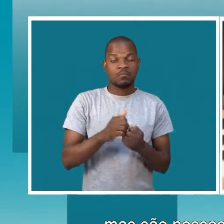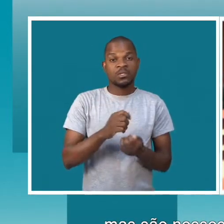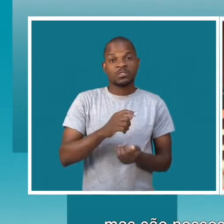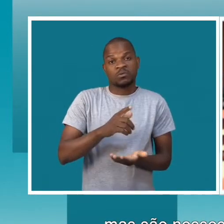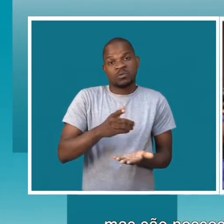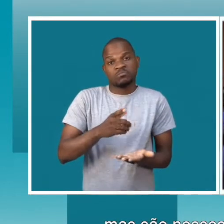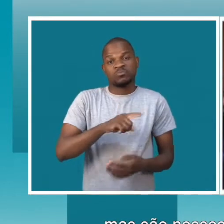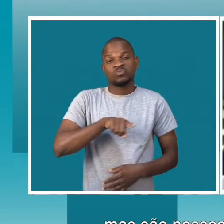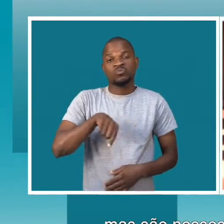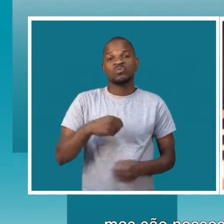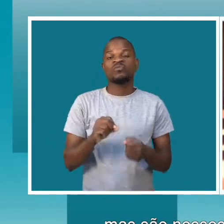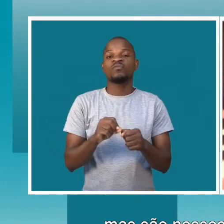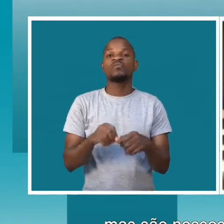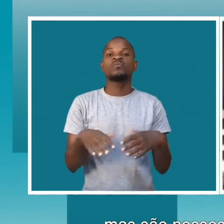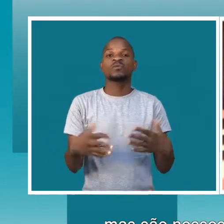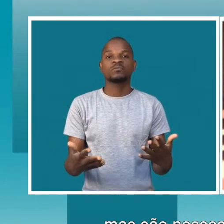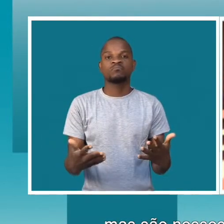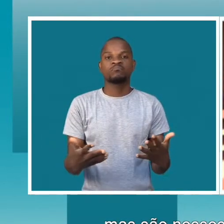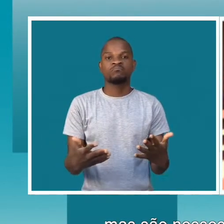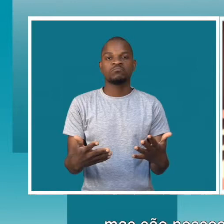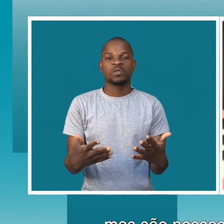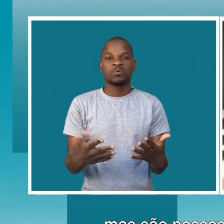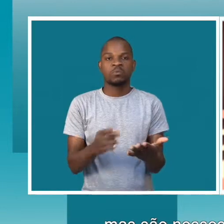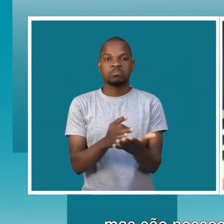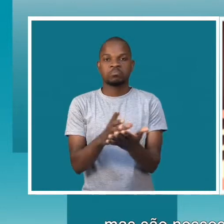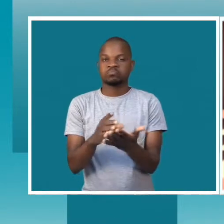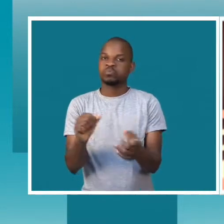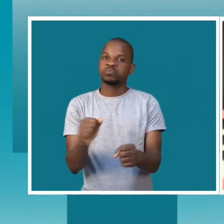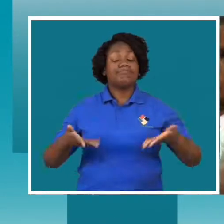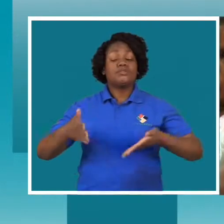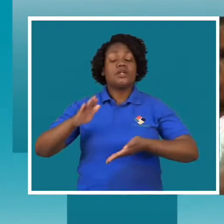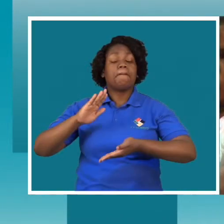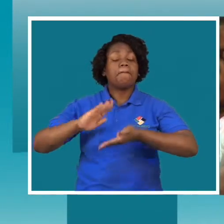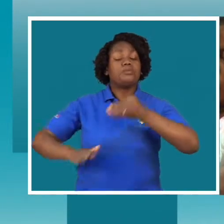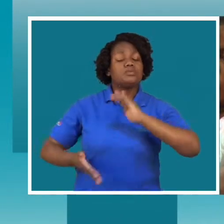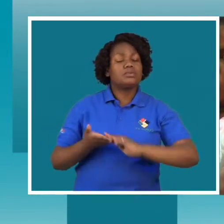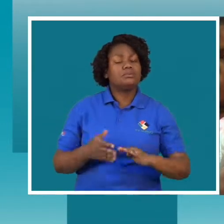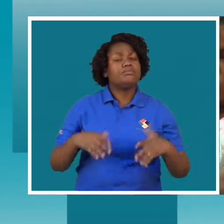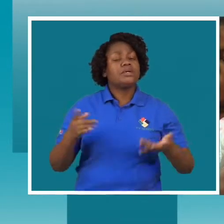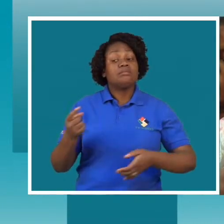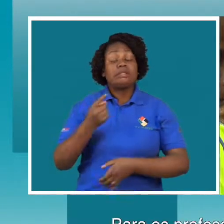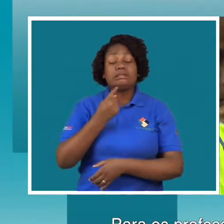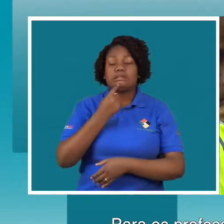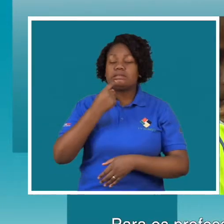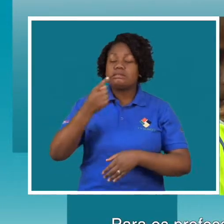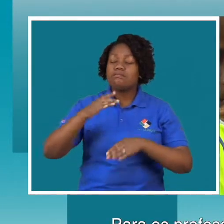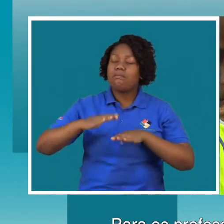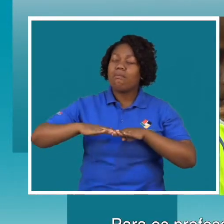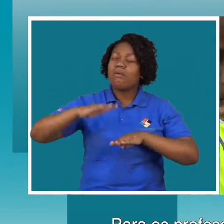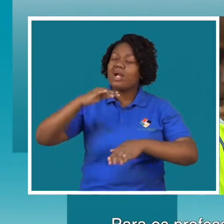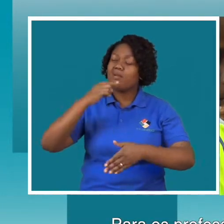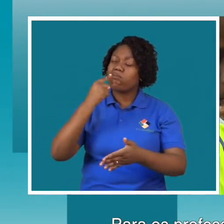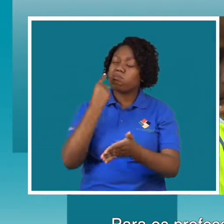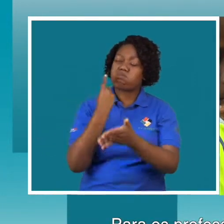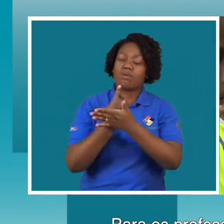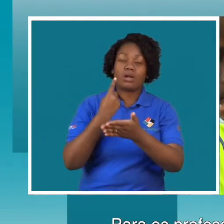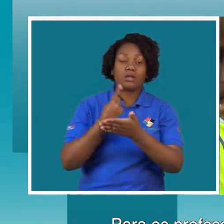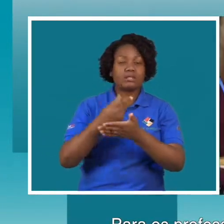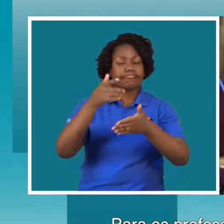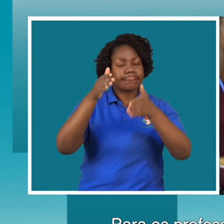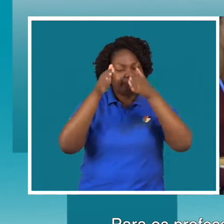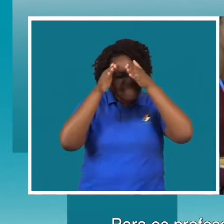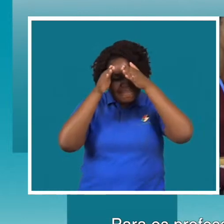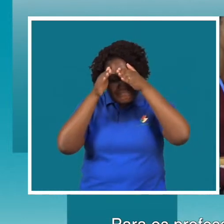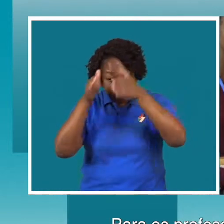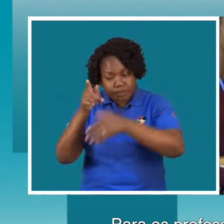são os compatriotas, não podem ficar fora da educação. Para os professores, o mais importante é assegurar que os